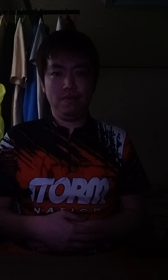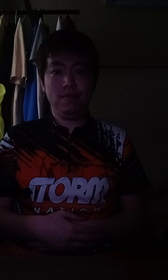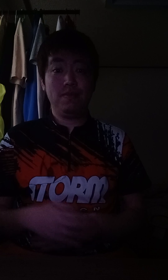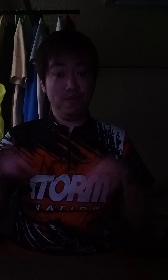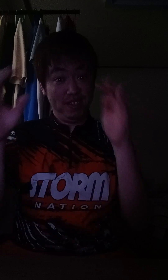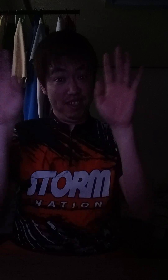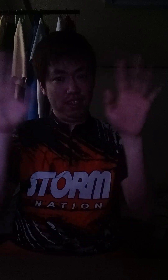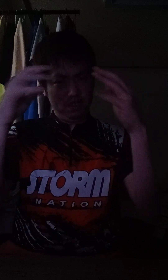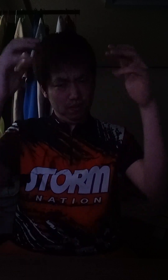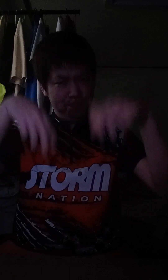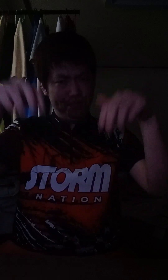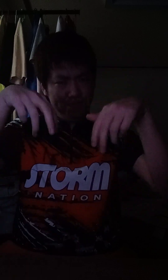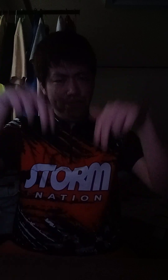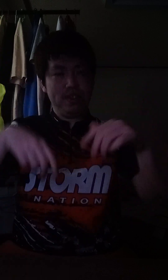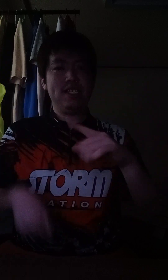반가운 봄비가 내리던 그날 오후.